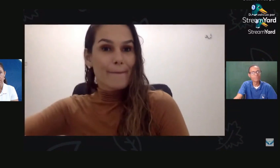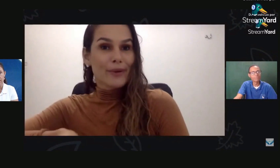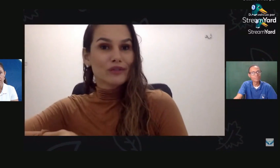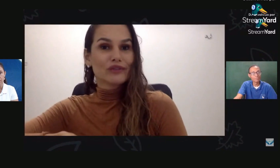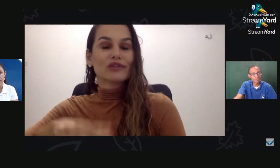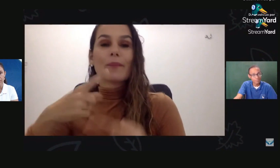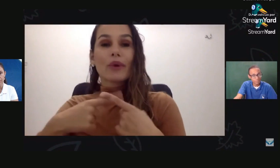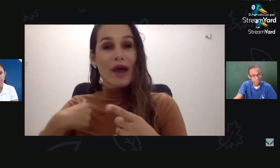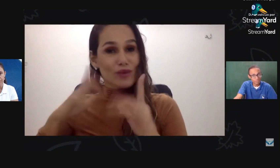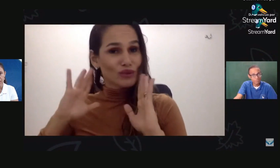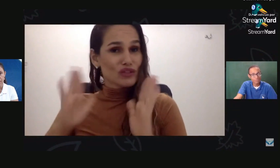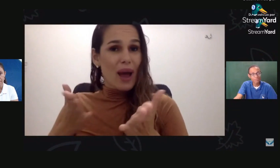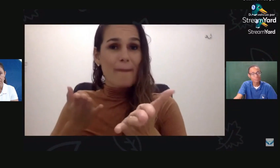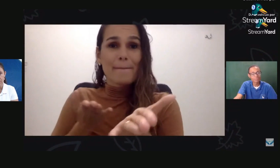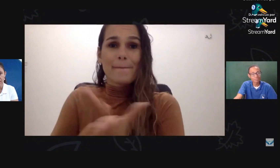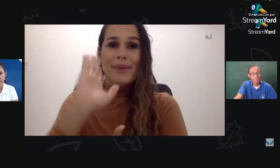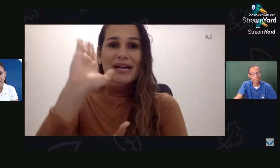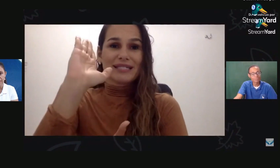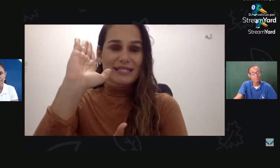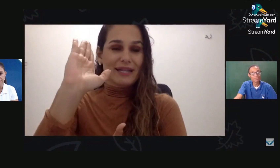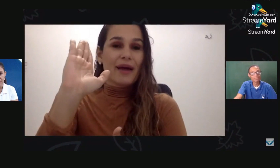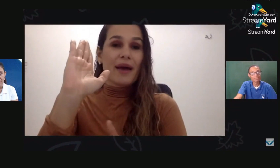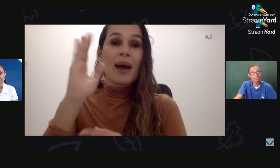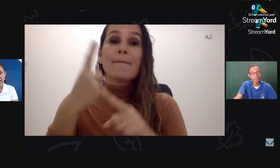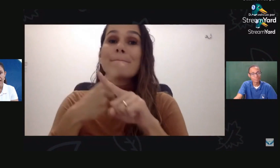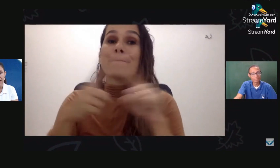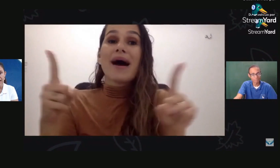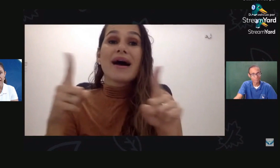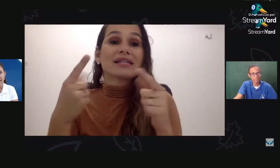eu cheguei no terceiro ano, eu repetia, né?